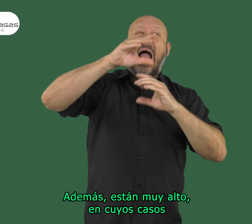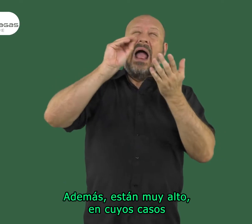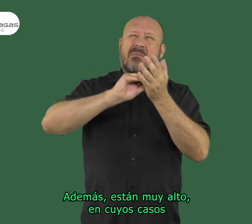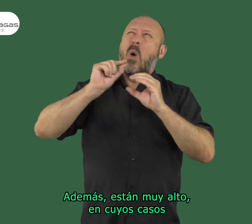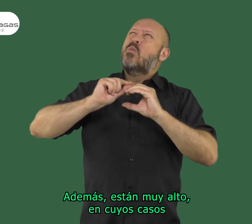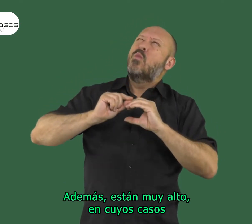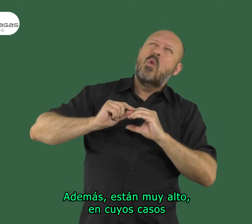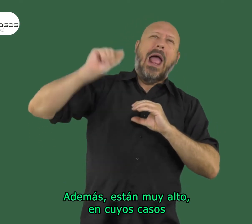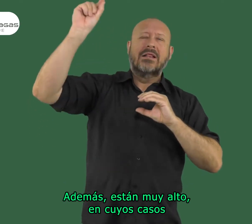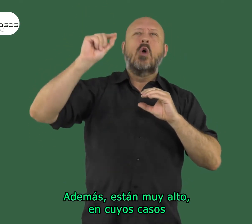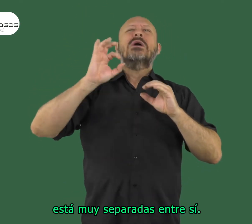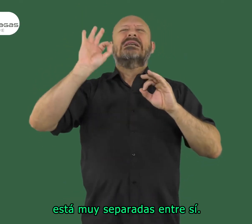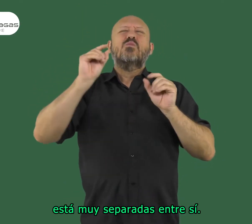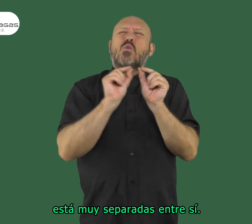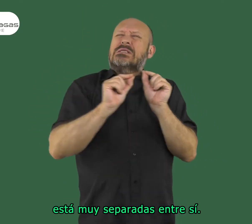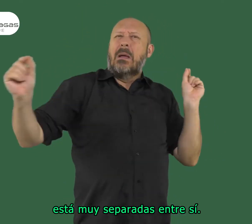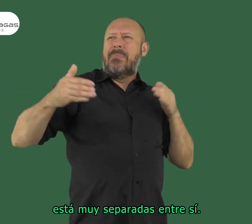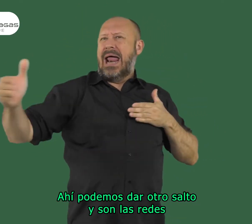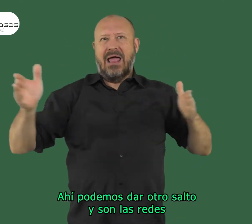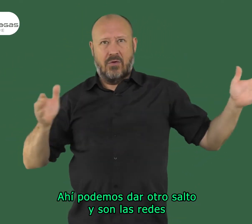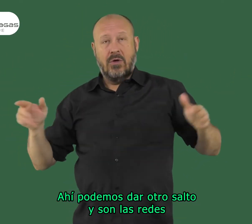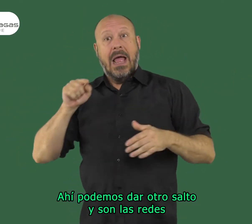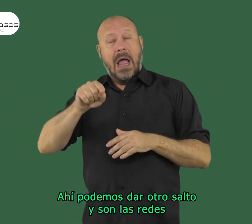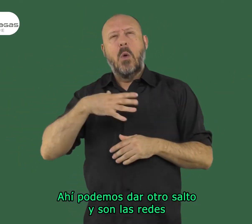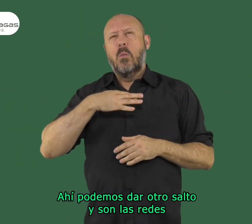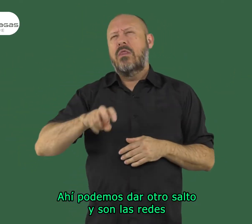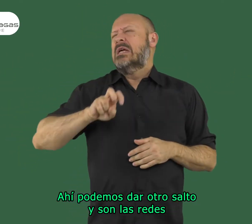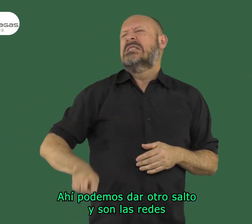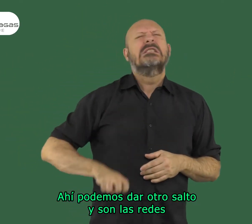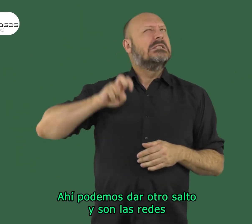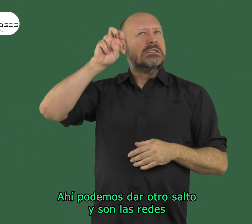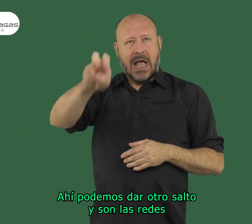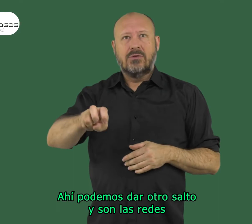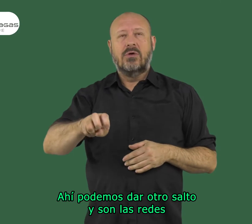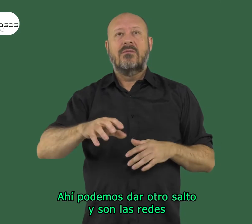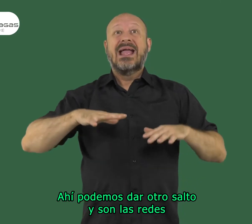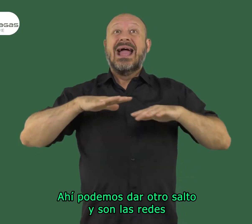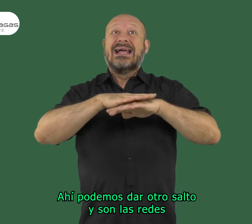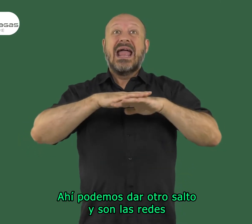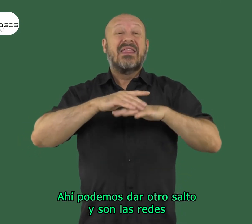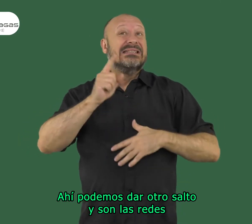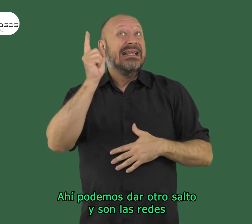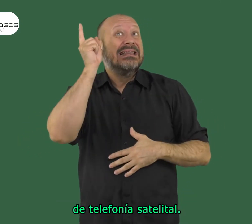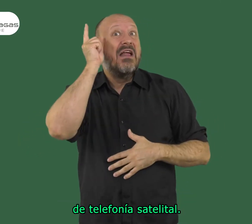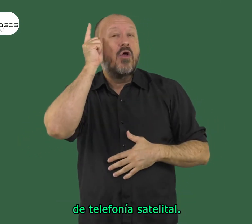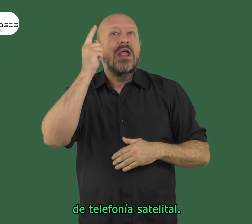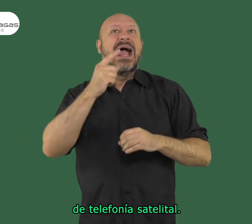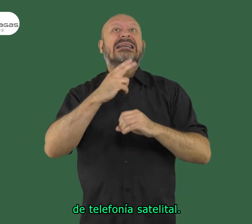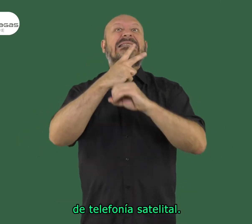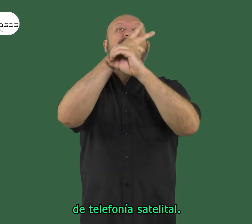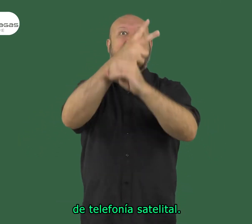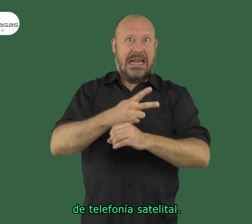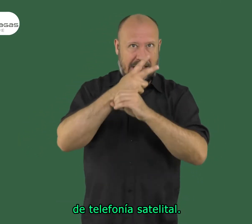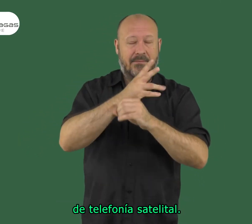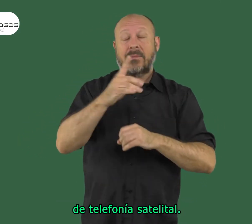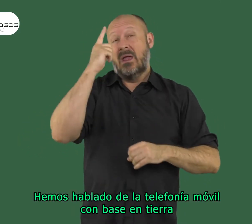además están muy altos, en cuyos casos están muy separados entre sí. Ahí podemos dar otro salto y es las redes de